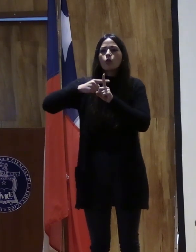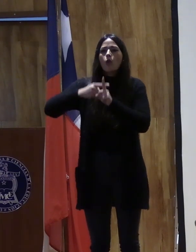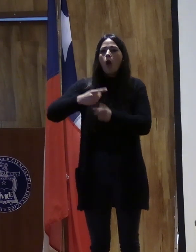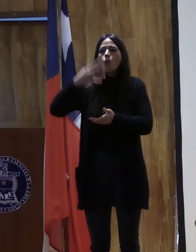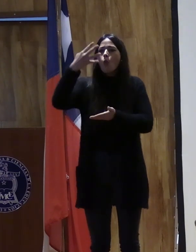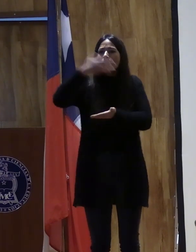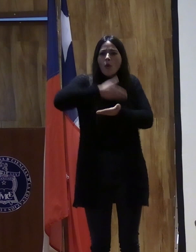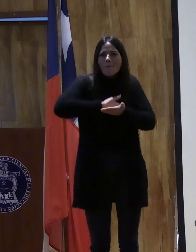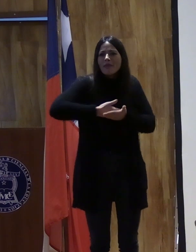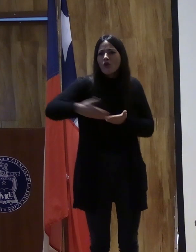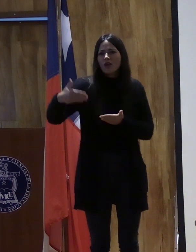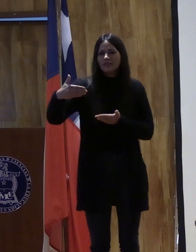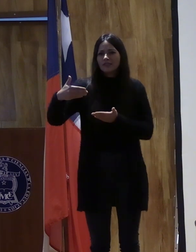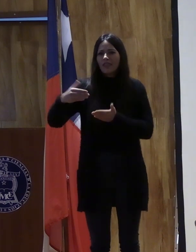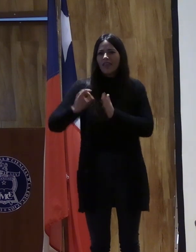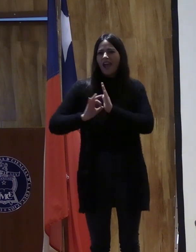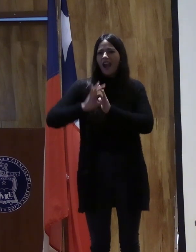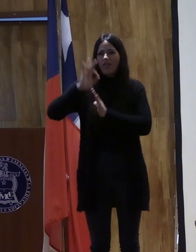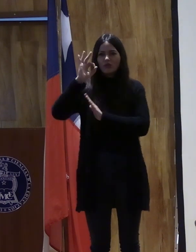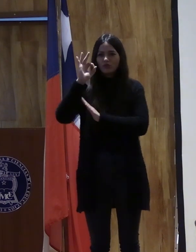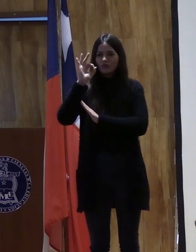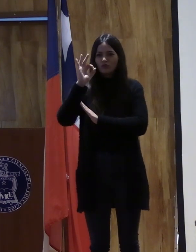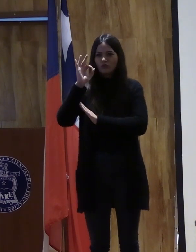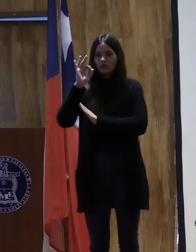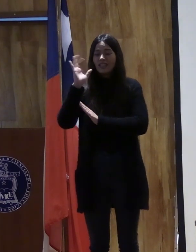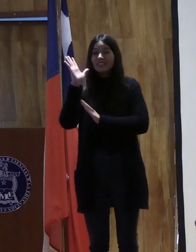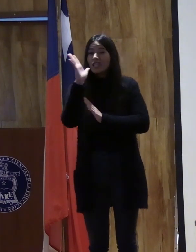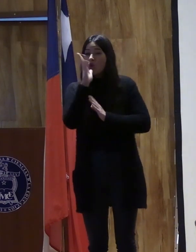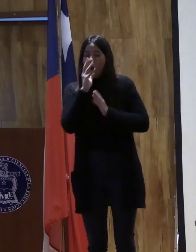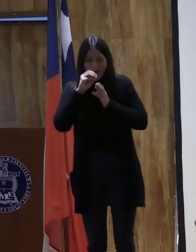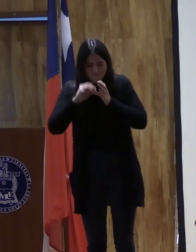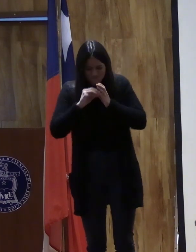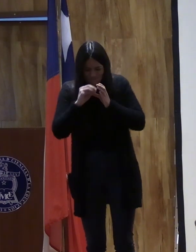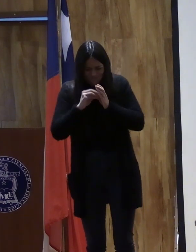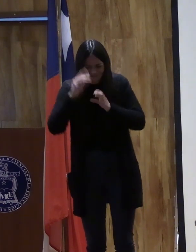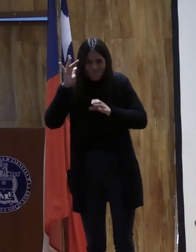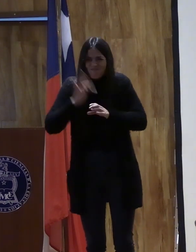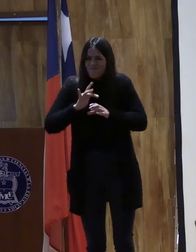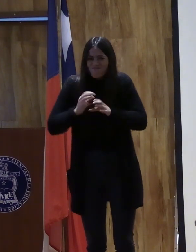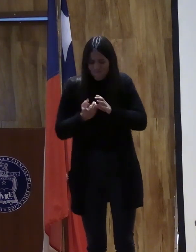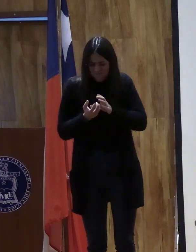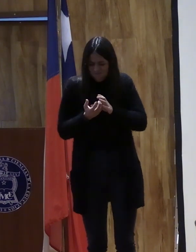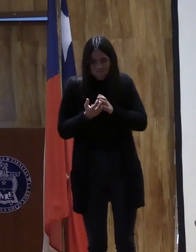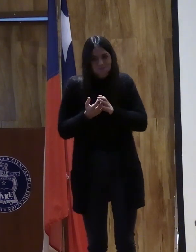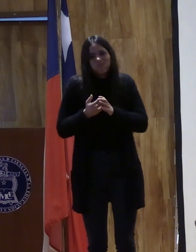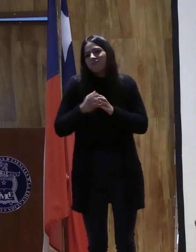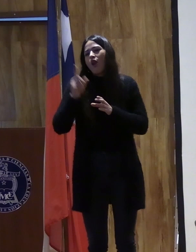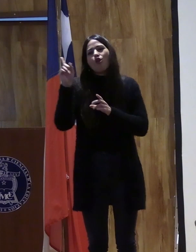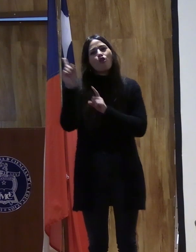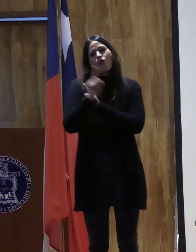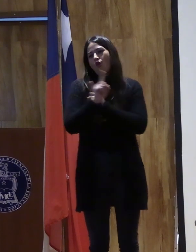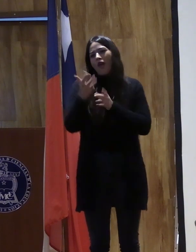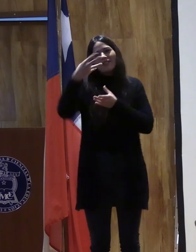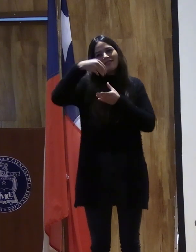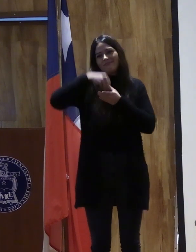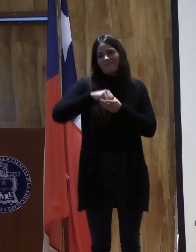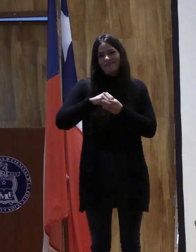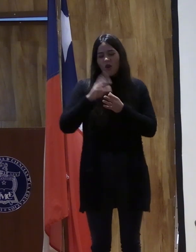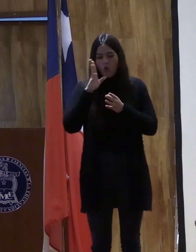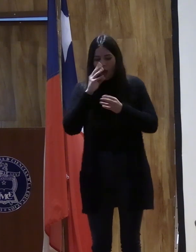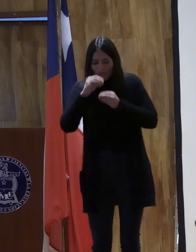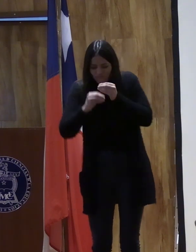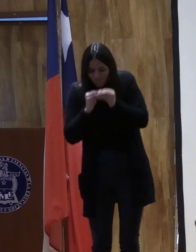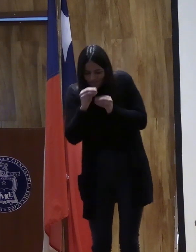millones de grados. Si no tiene 4 millones de grados en el centro, está frita porque no van a haber reacciones